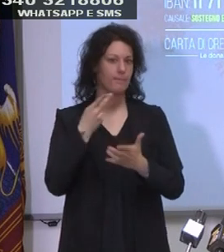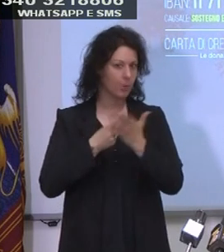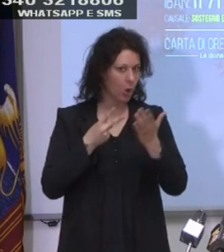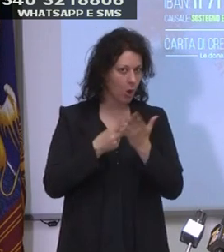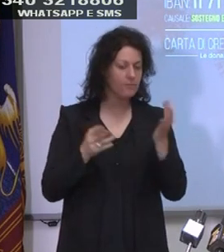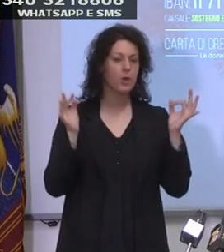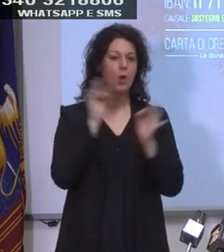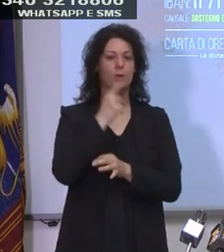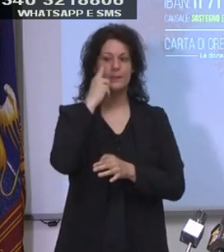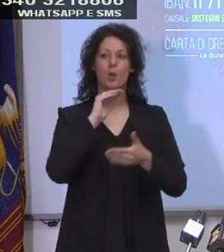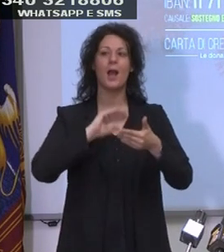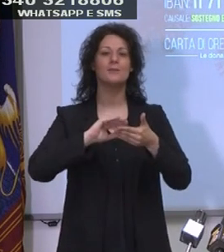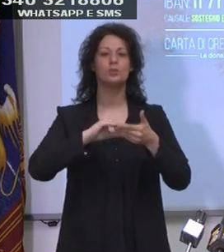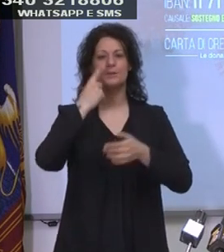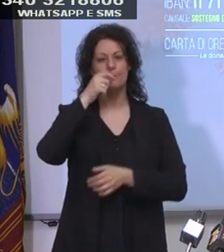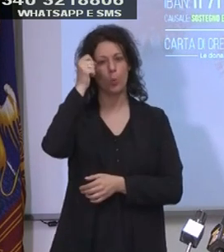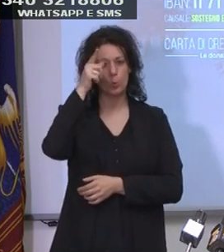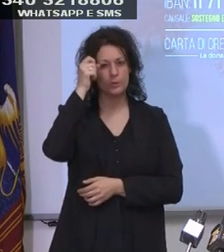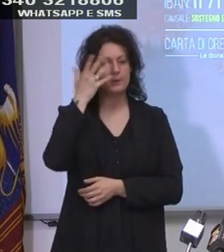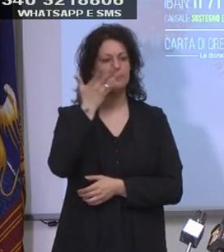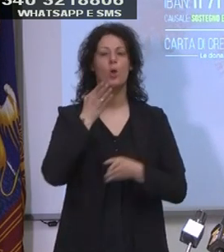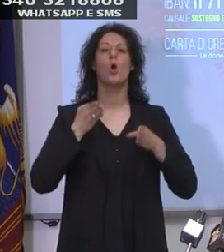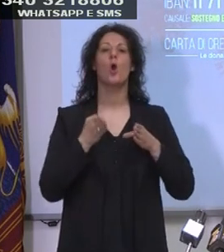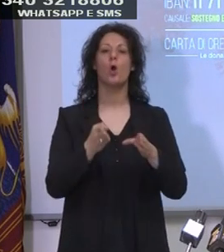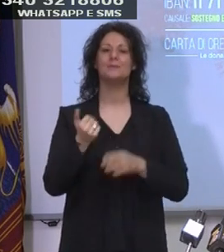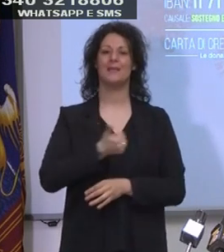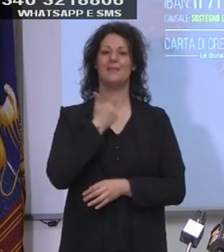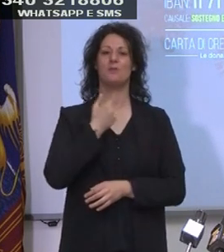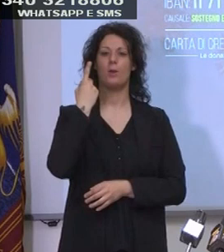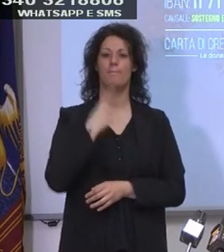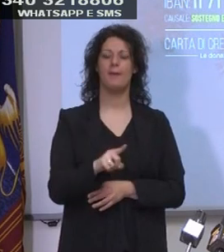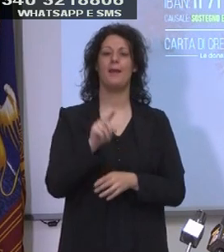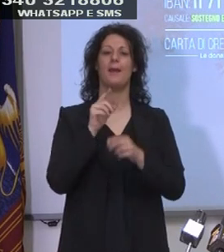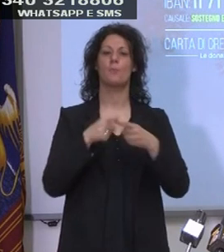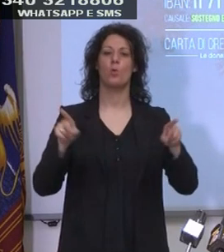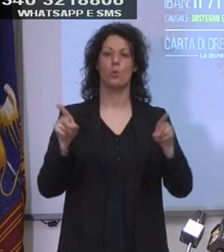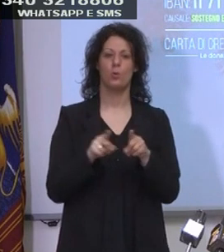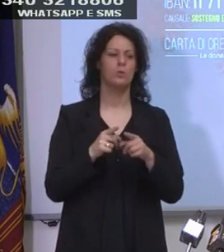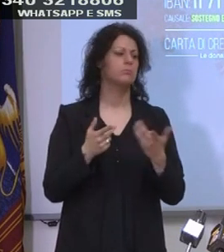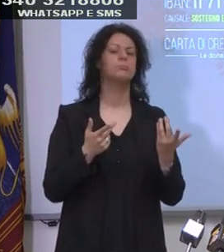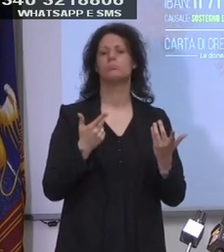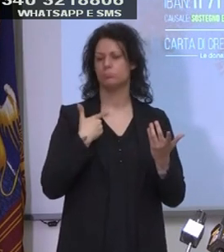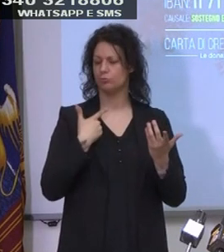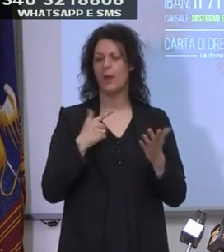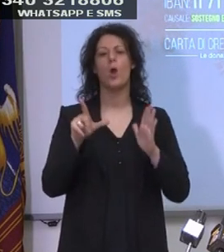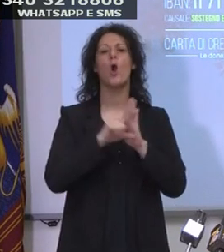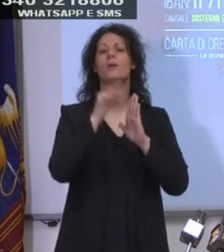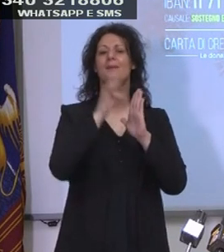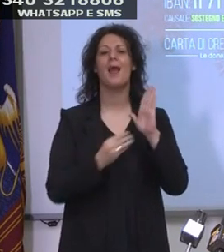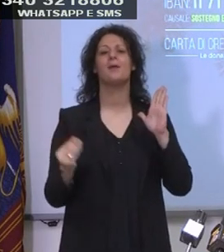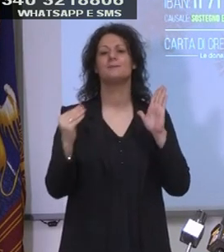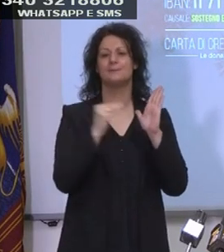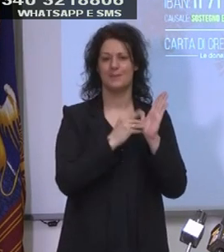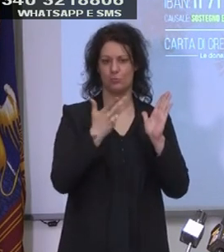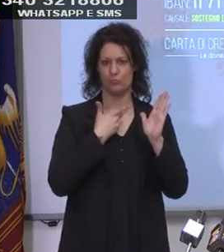associazioni culturali, quindi corsi individuali di strumento musicale. Lo prevediamo canto, questo, è tutto previsto in ordinanza. Tutto... L'apertura